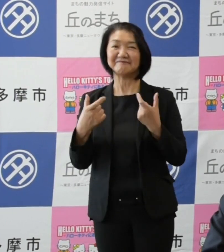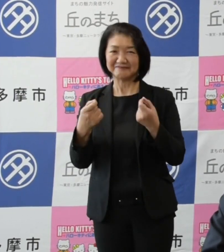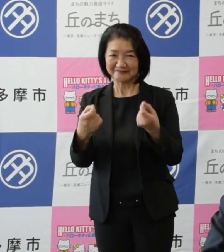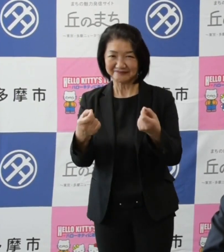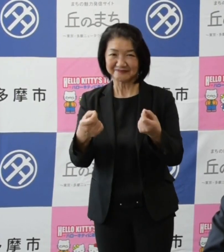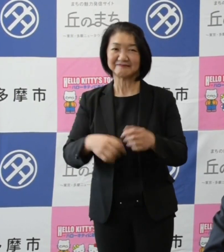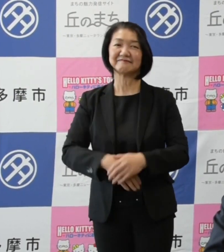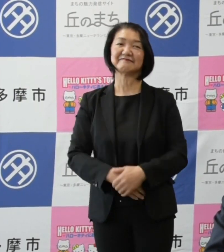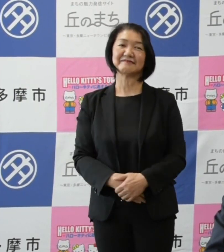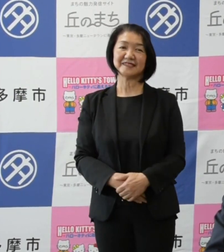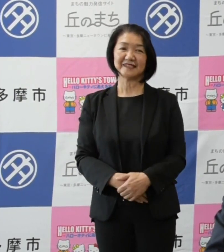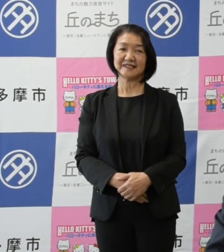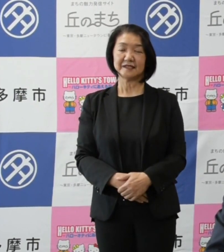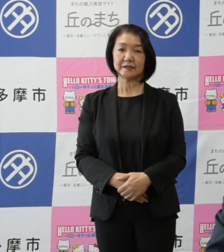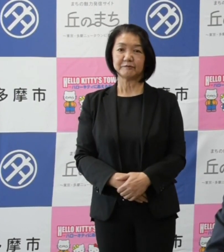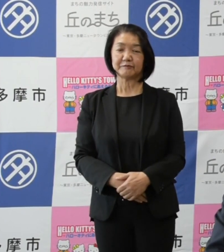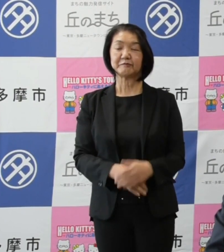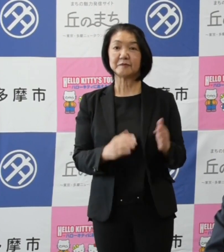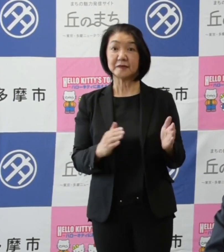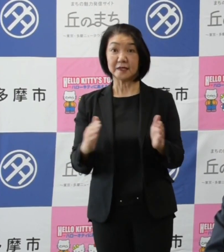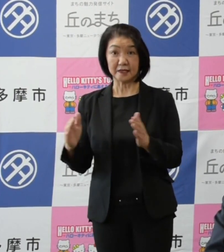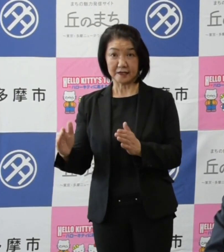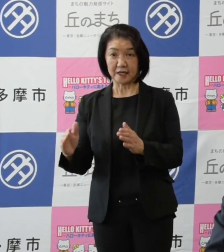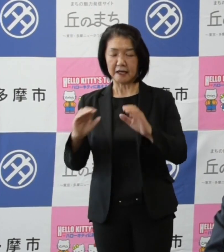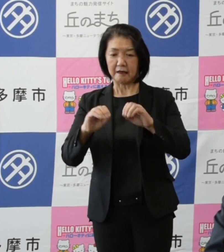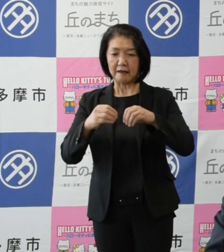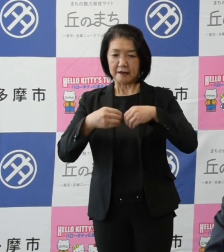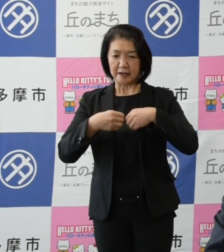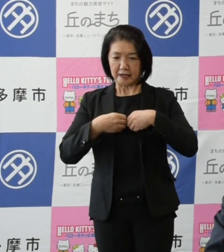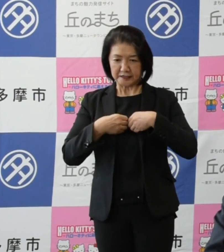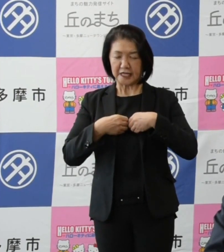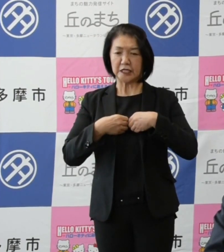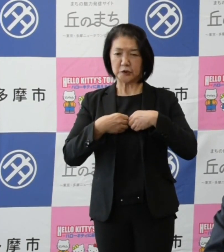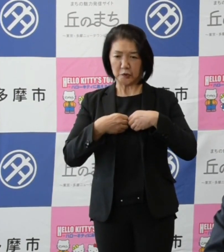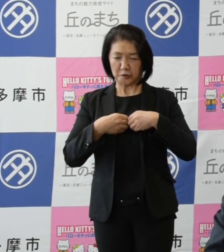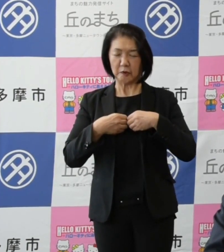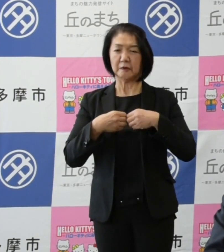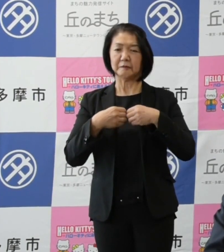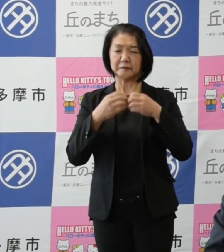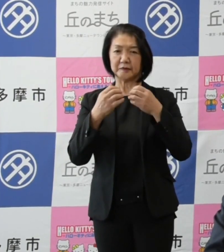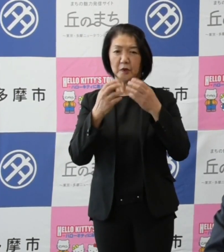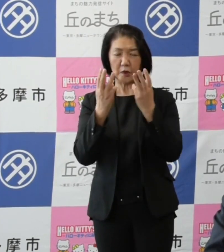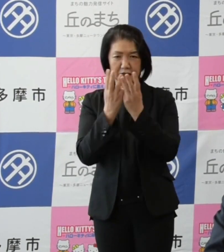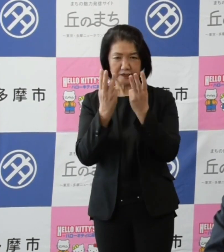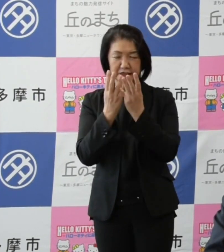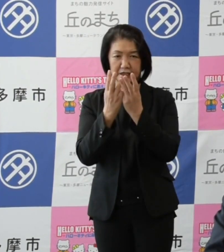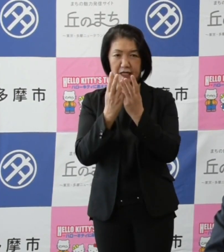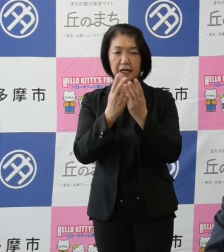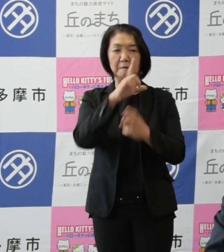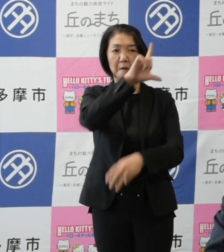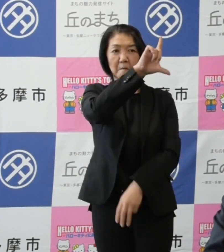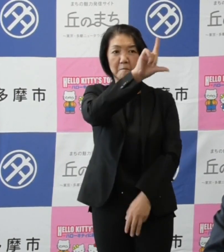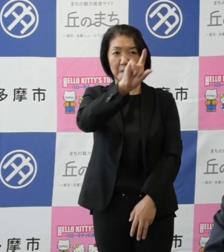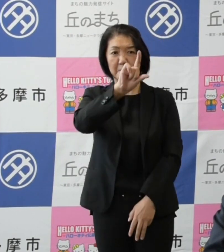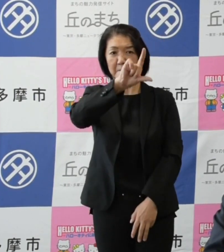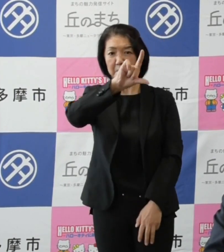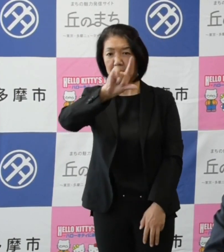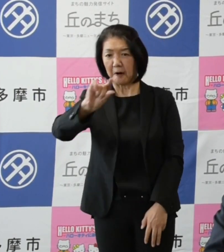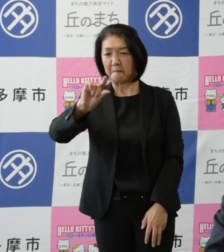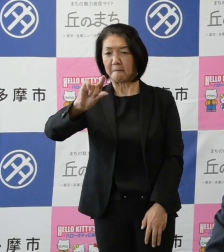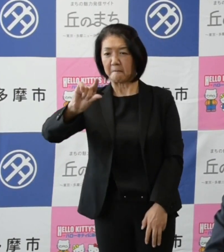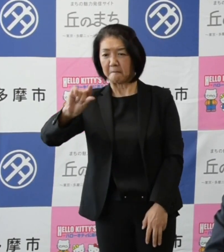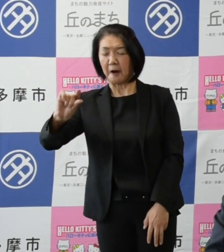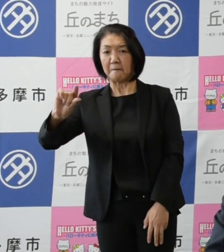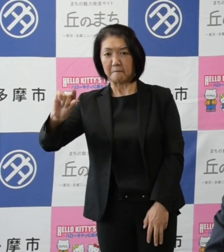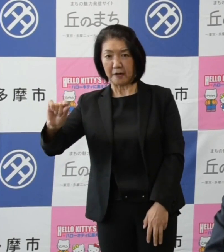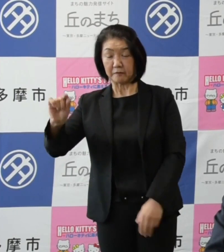ました。さて、感染症の陽性者数ですが、週を追うごとに減っており、